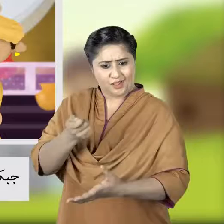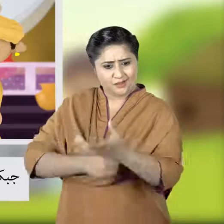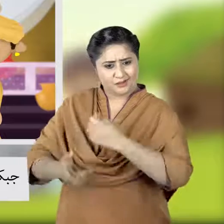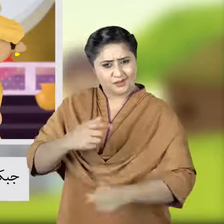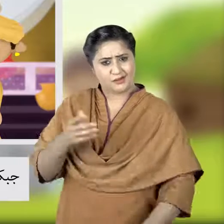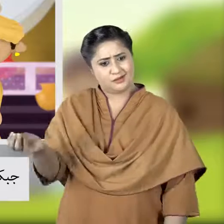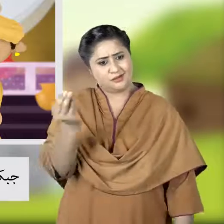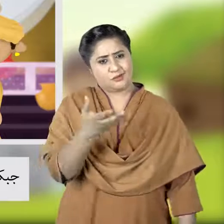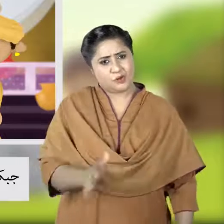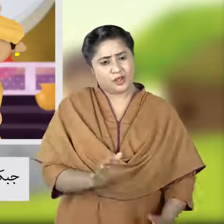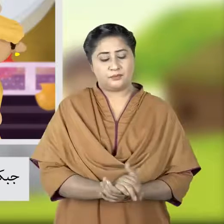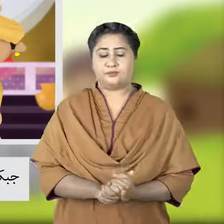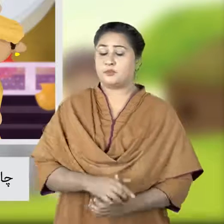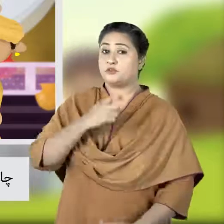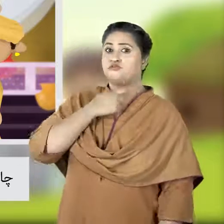کیا ہے؟